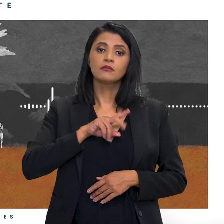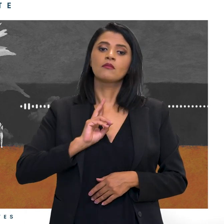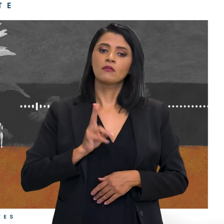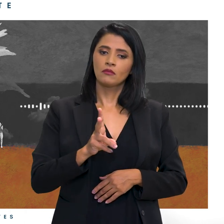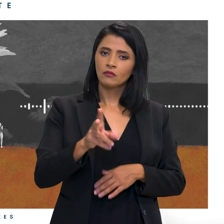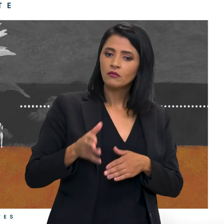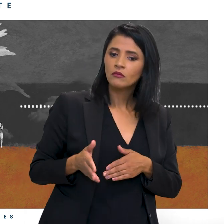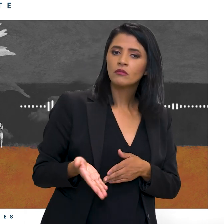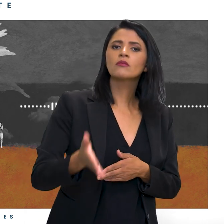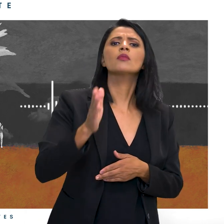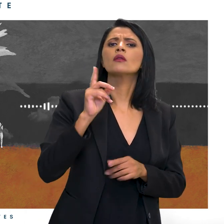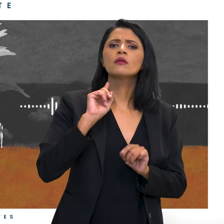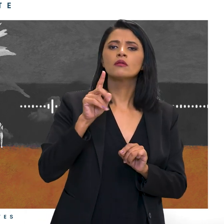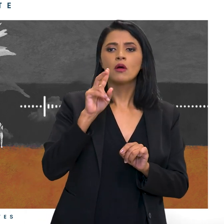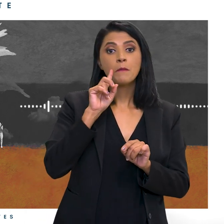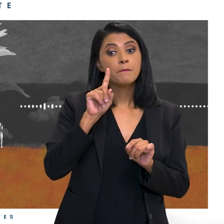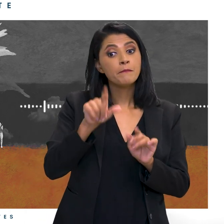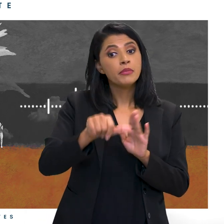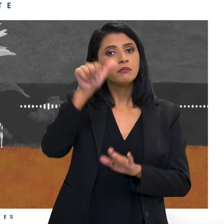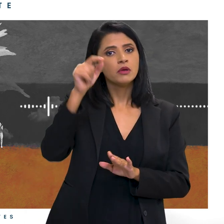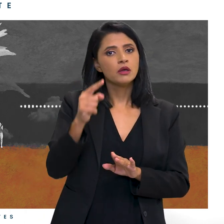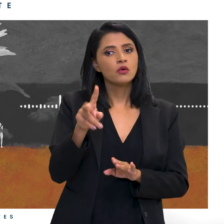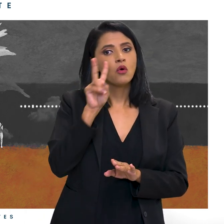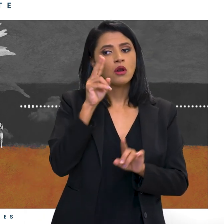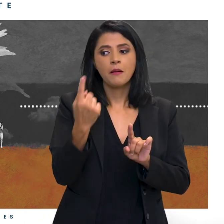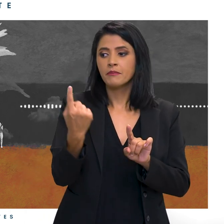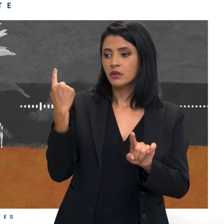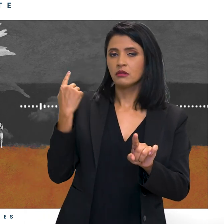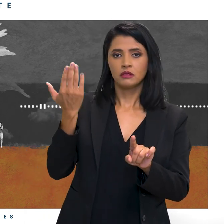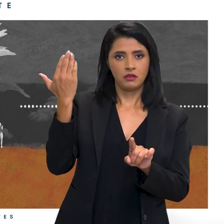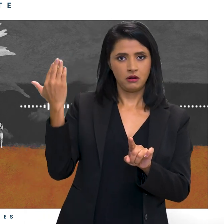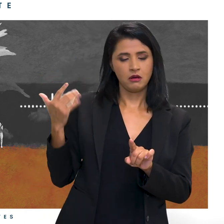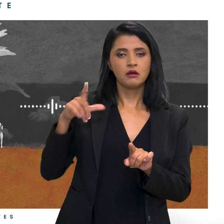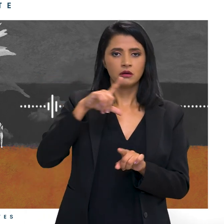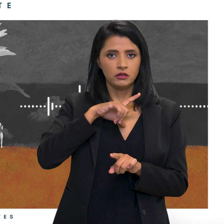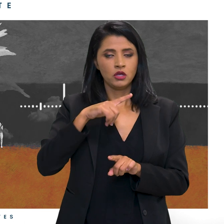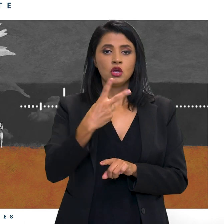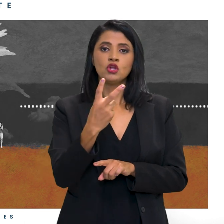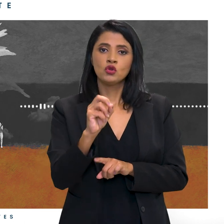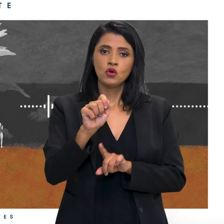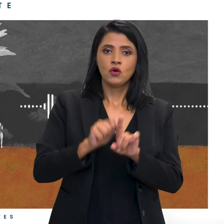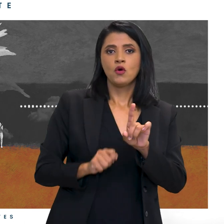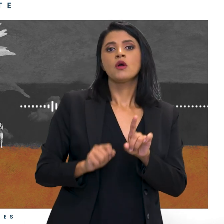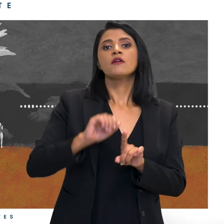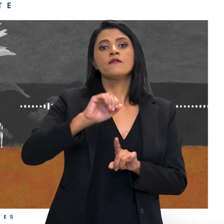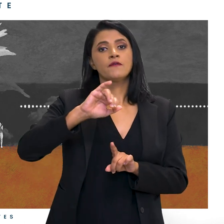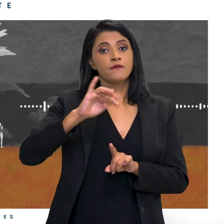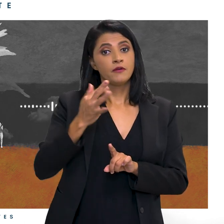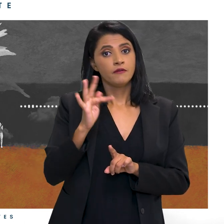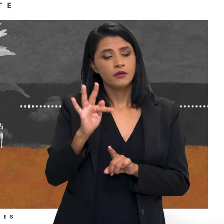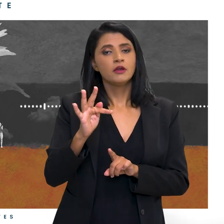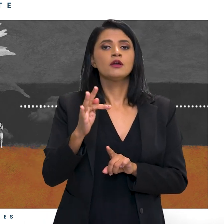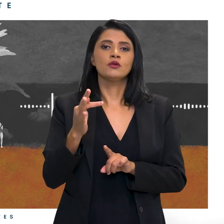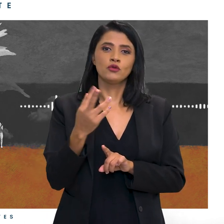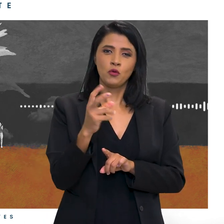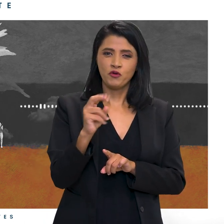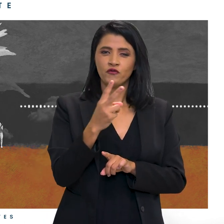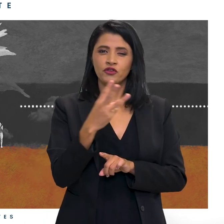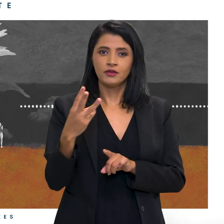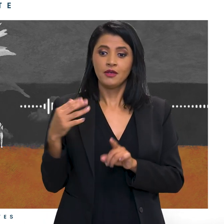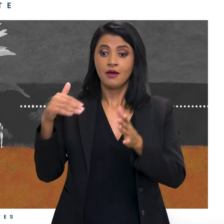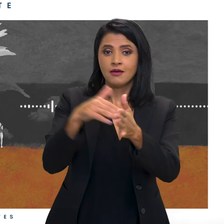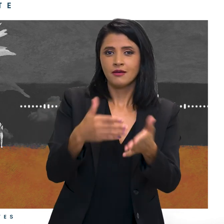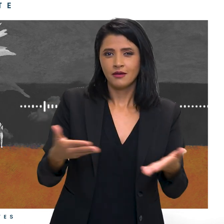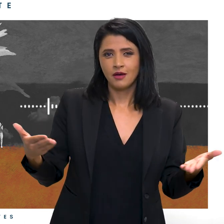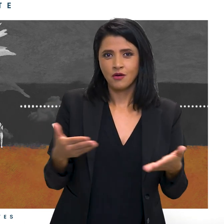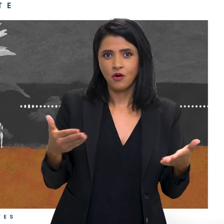Para seguirmos em frente, vamos começar olhando pelo retrovisor. Do dia 26 de fevereiro de 2023 para cá, quando foi ao ar